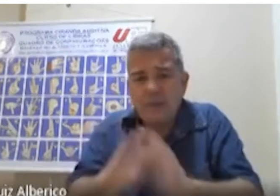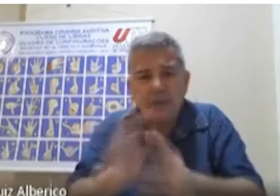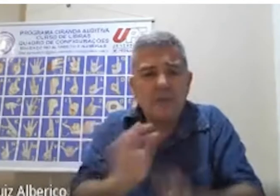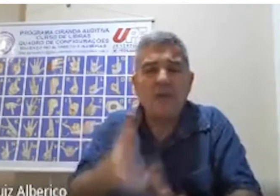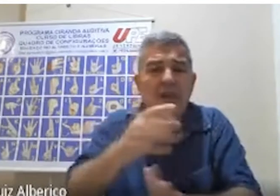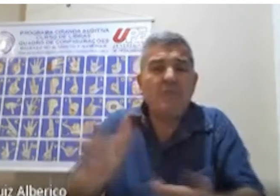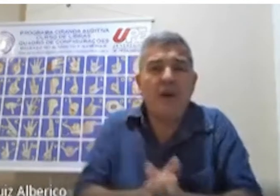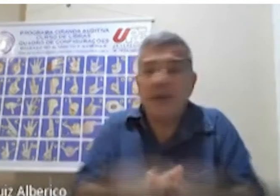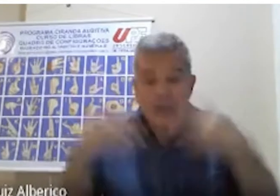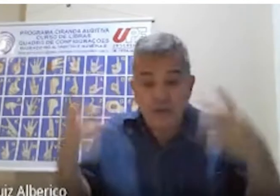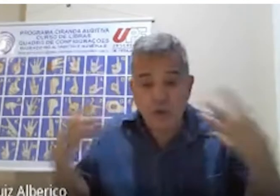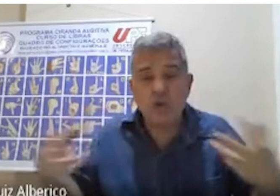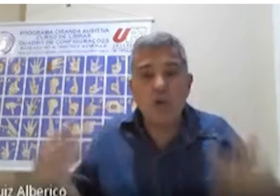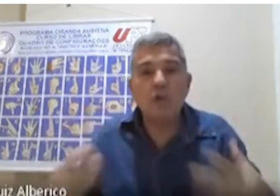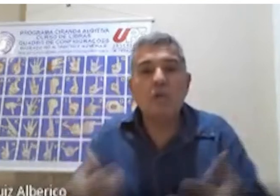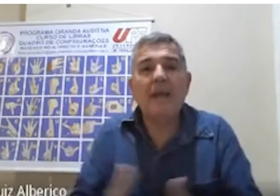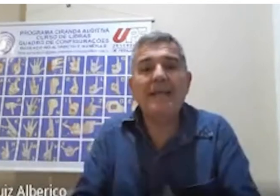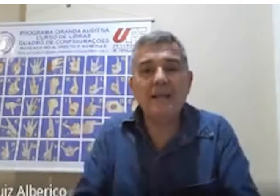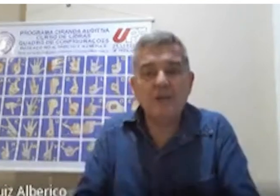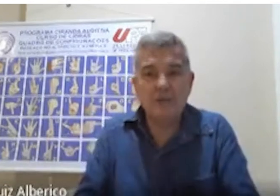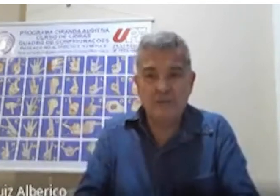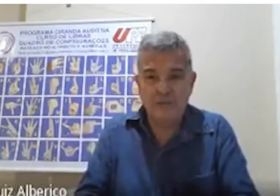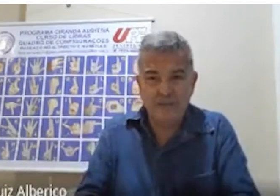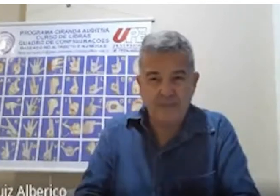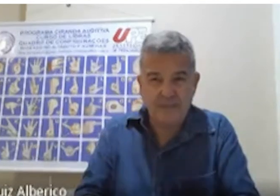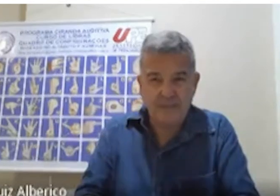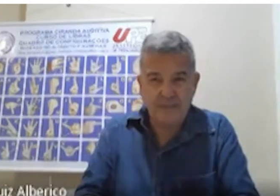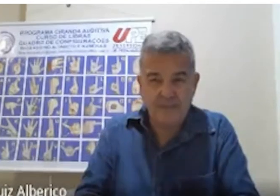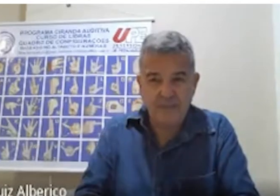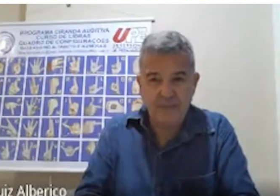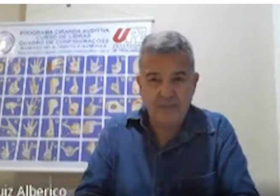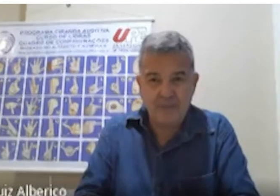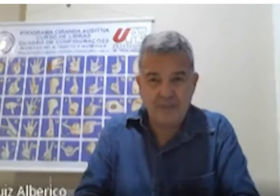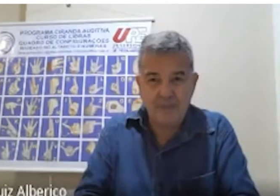mão, bater mão, bater mão e vai embora. Ficou solto, perdido.